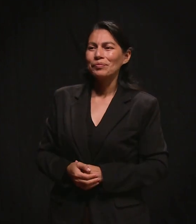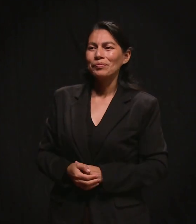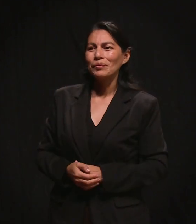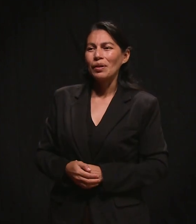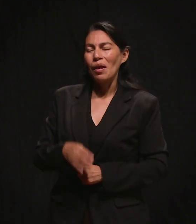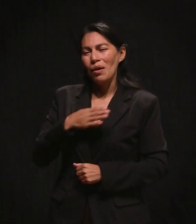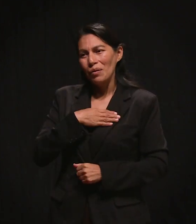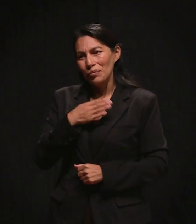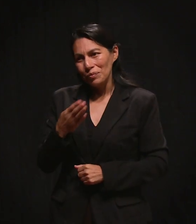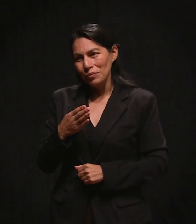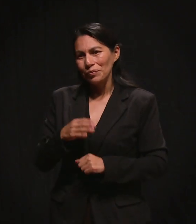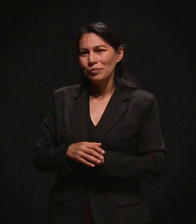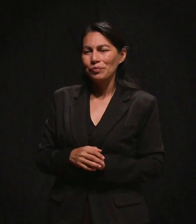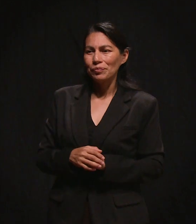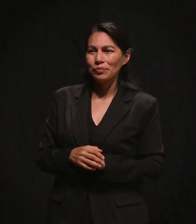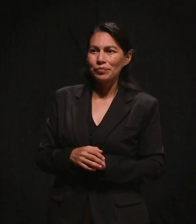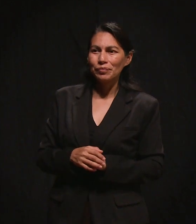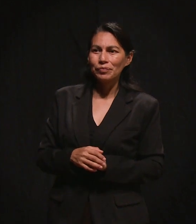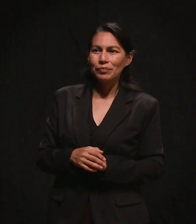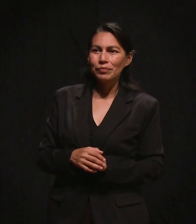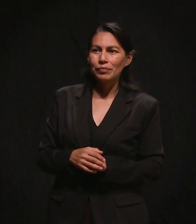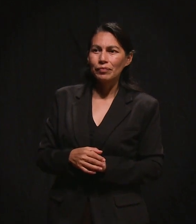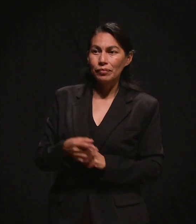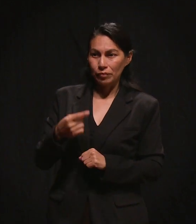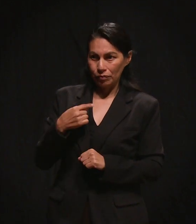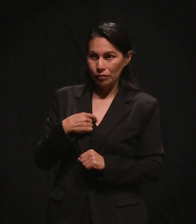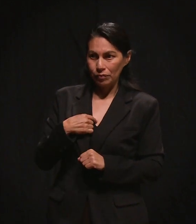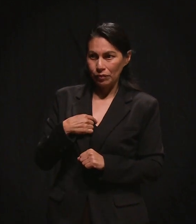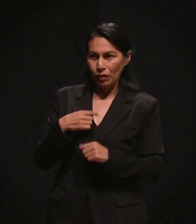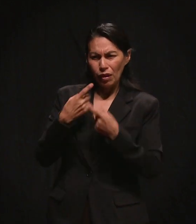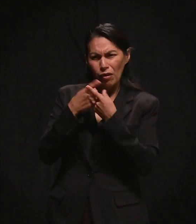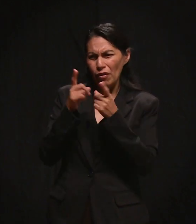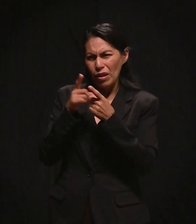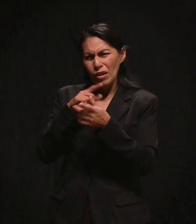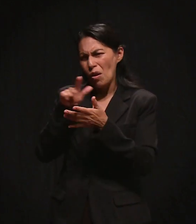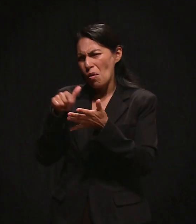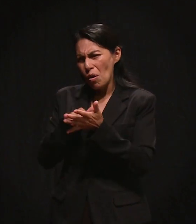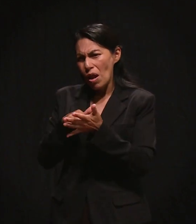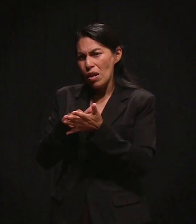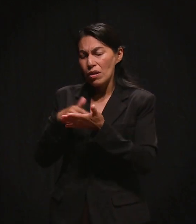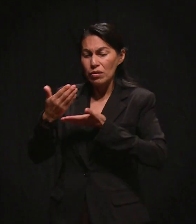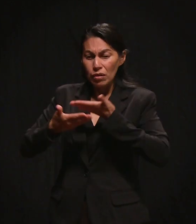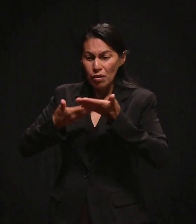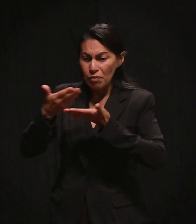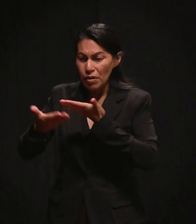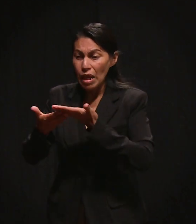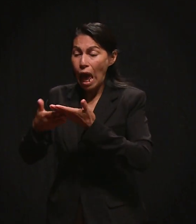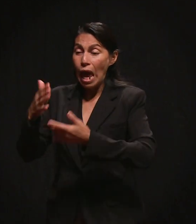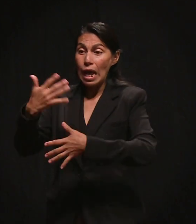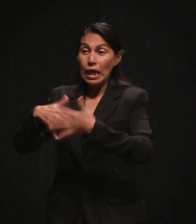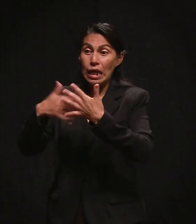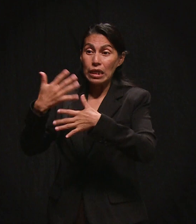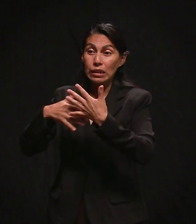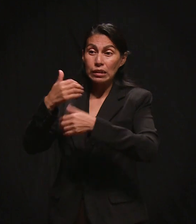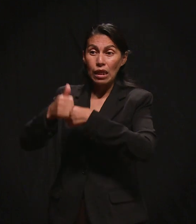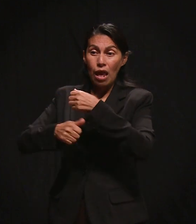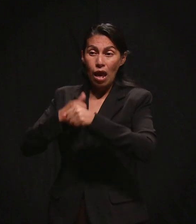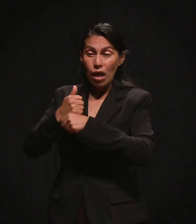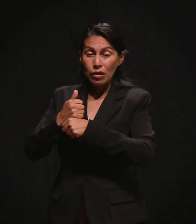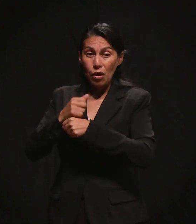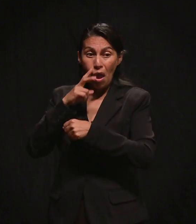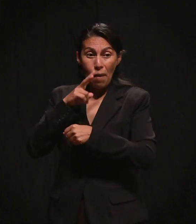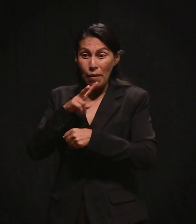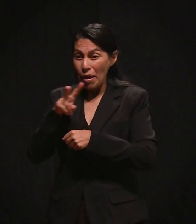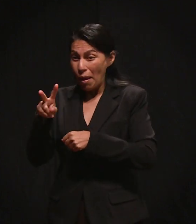me tocó servir en los distritos de diferentes estados por 15 años. Me tocó ver muchos milagros de